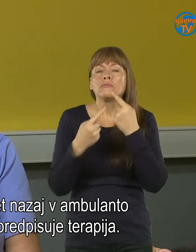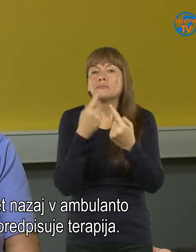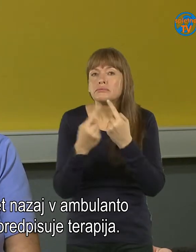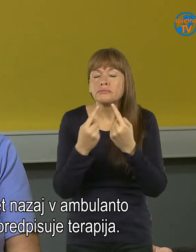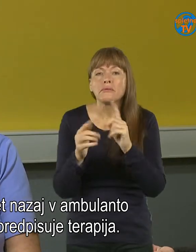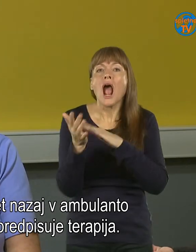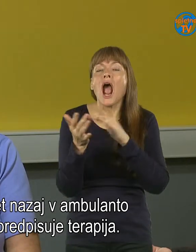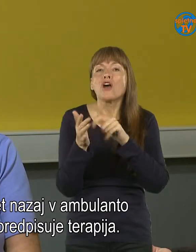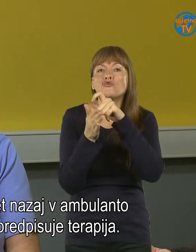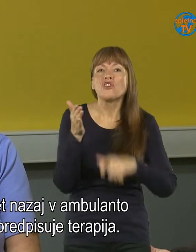terapija.